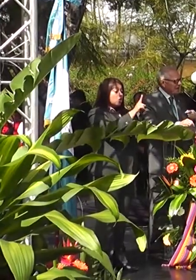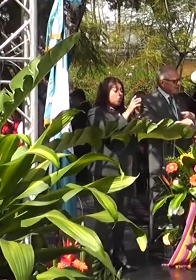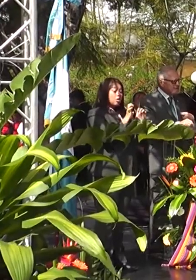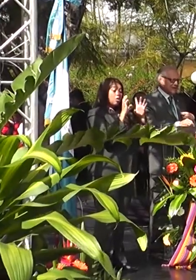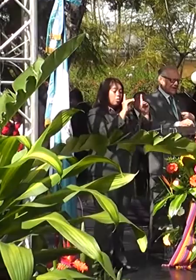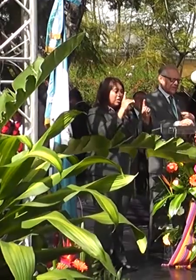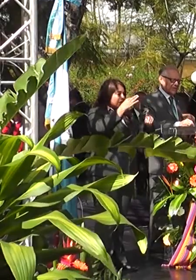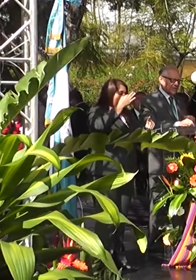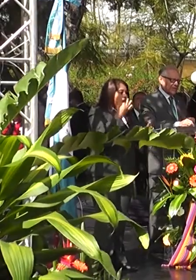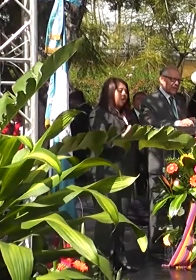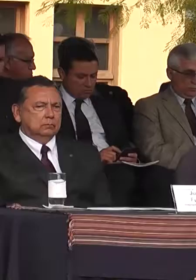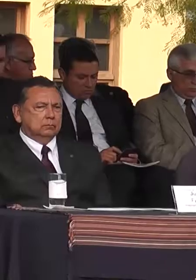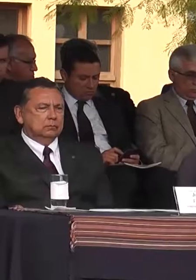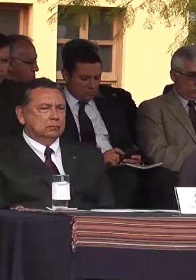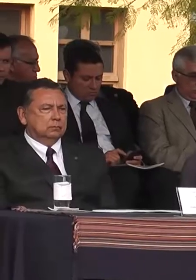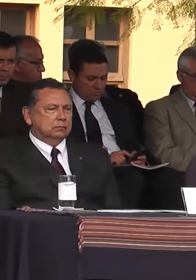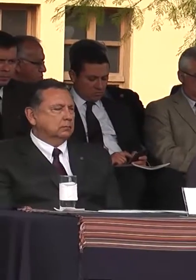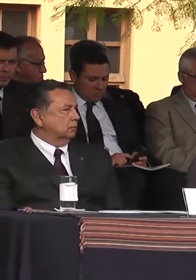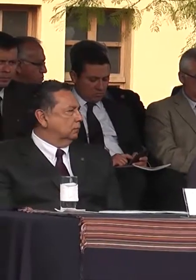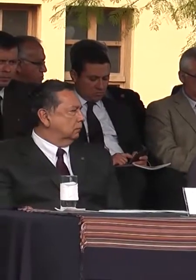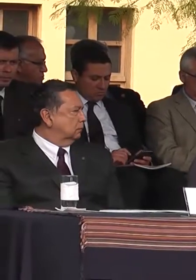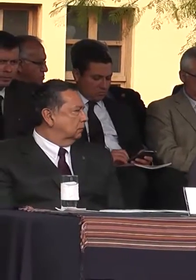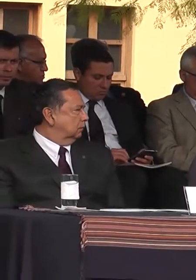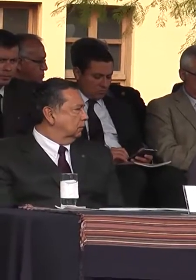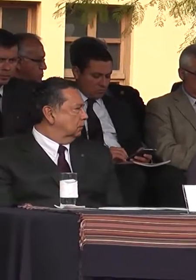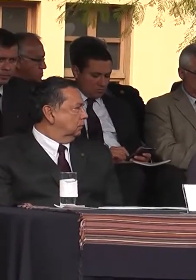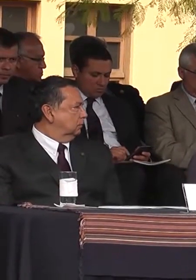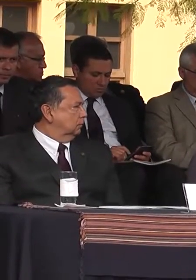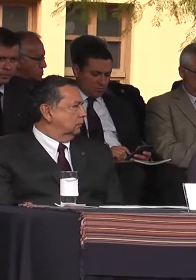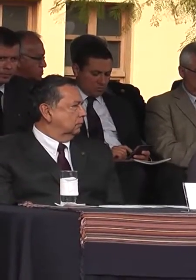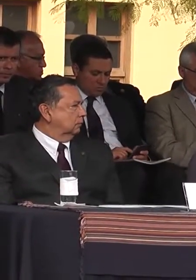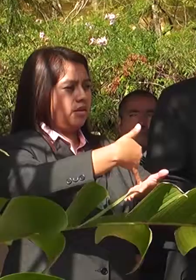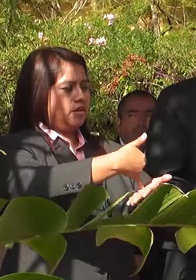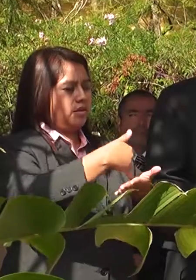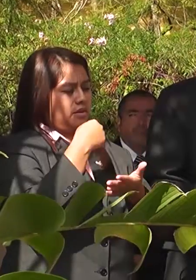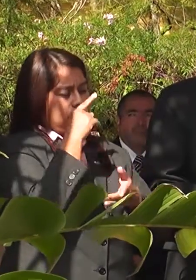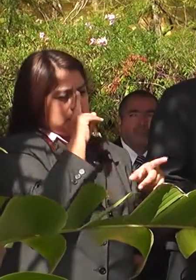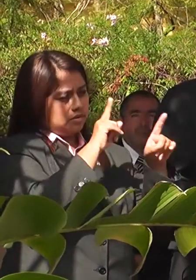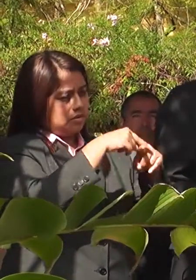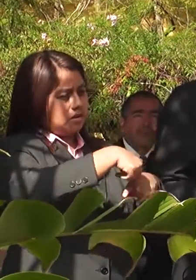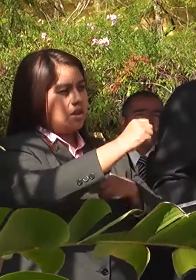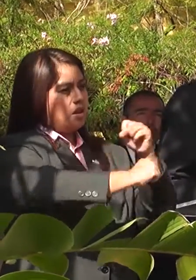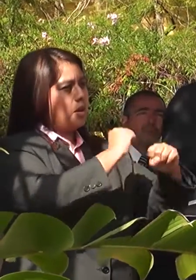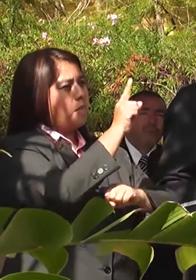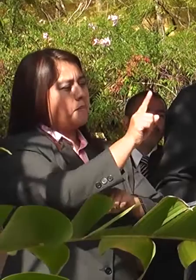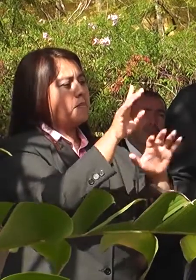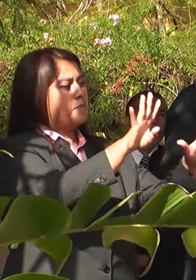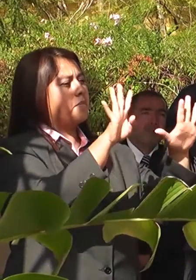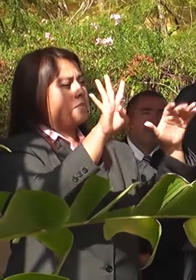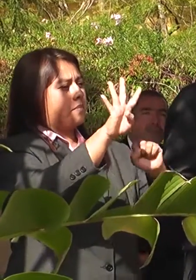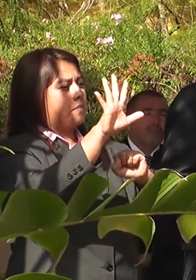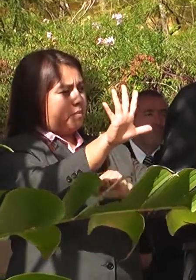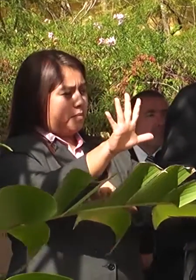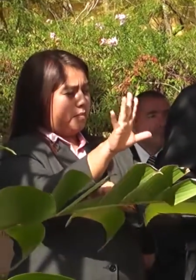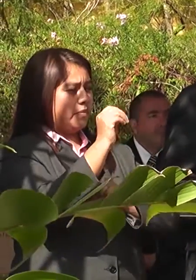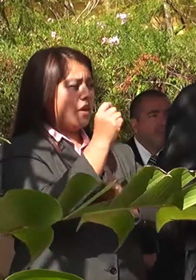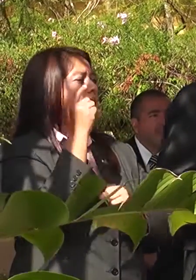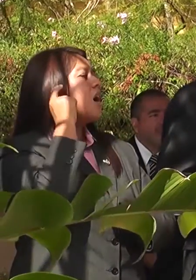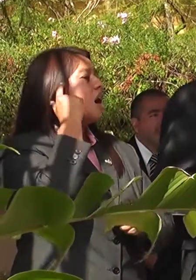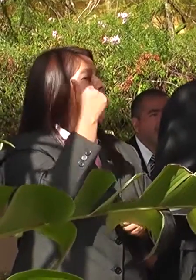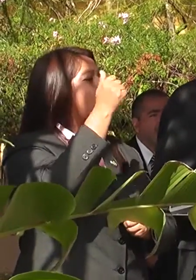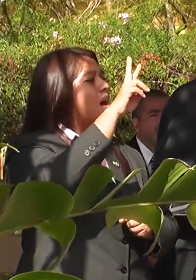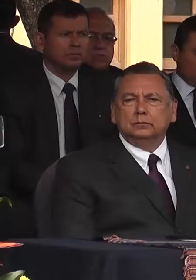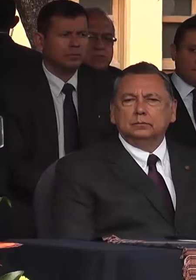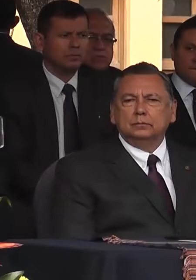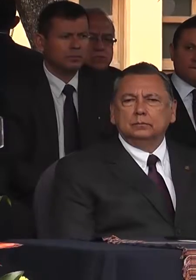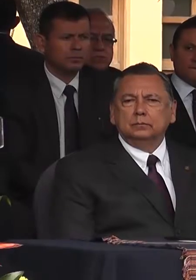inauguración se efectuó de forma simultánea en todas las direcciones departamentales de educación. El inicio de clases está previsto para este viernes